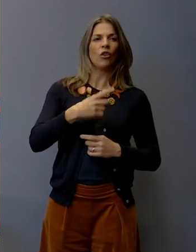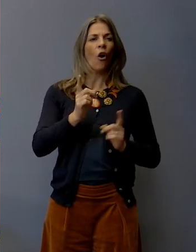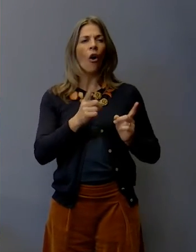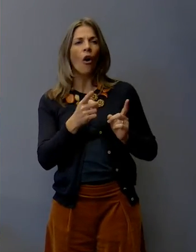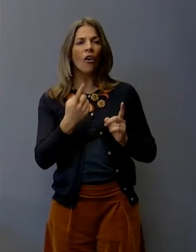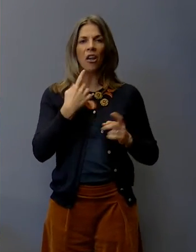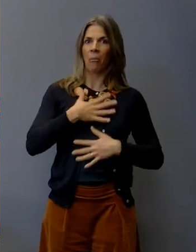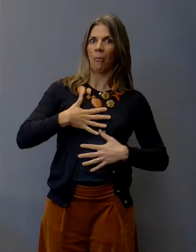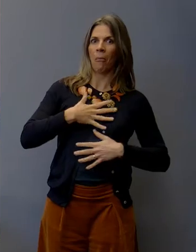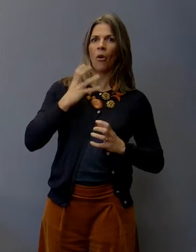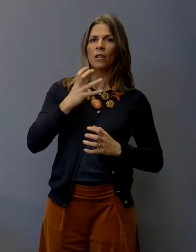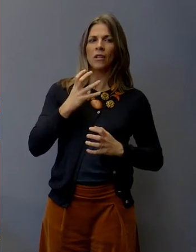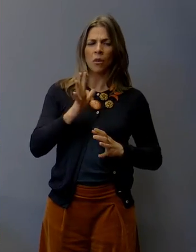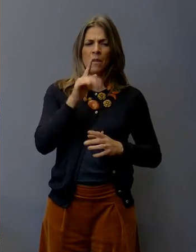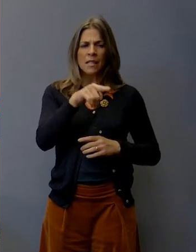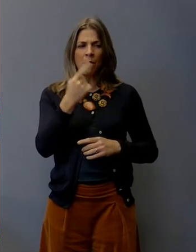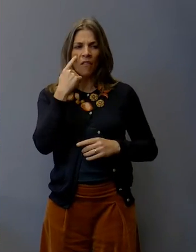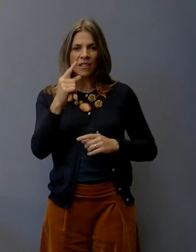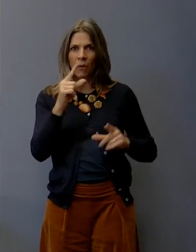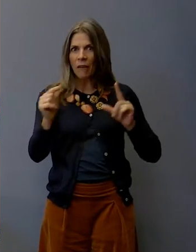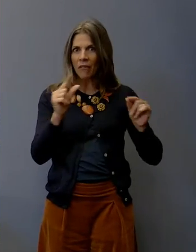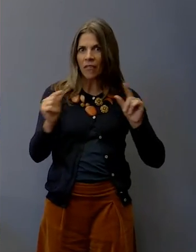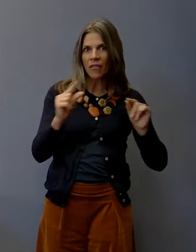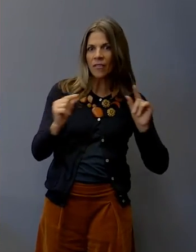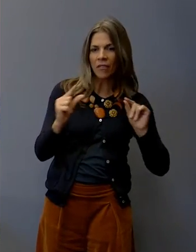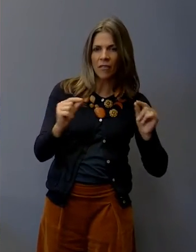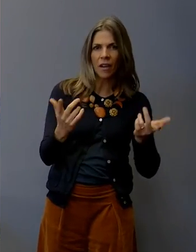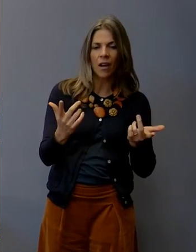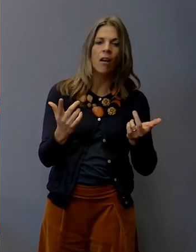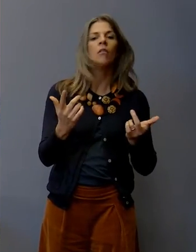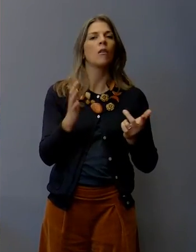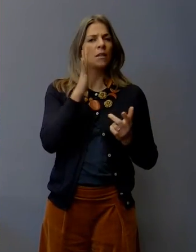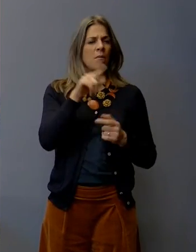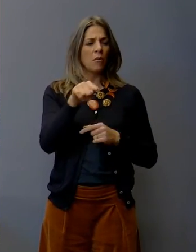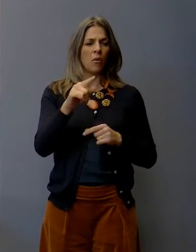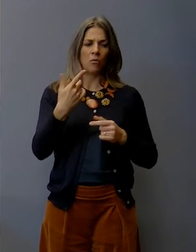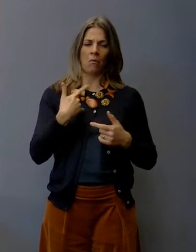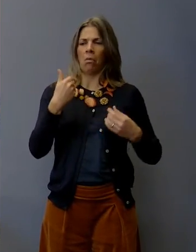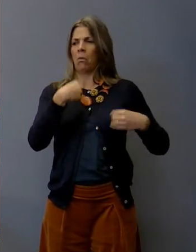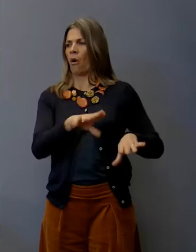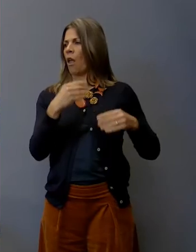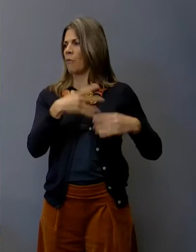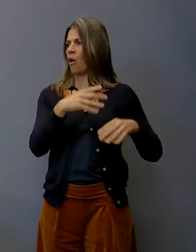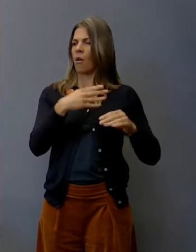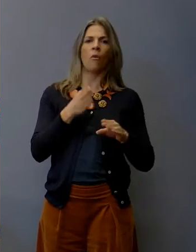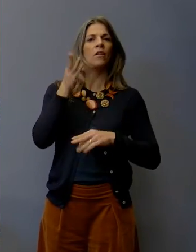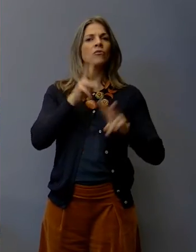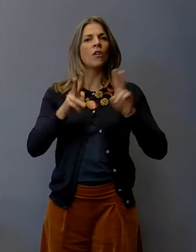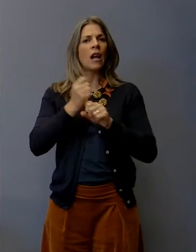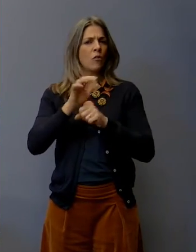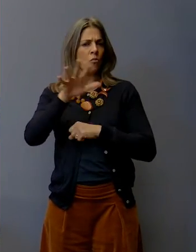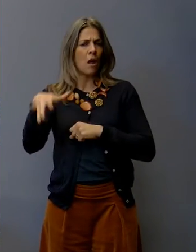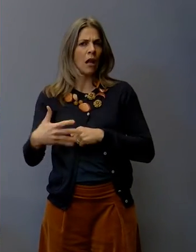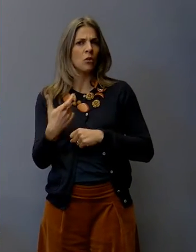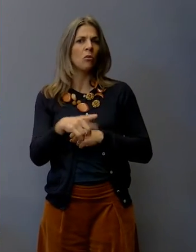peraltro pare che ci sia un po di esodo di gente che abbia deciso di andare a lavorare da qualche altra parte ma sicuramente saranno soddisfatti perché non sono